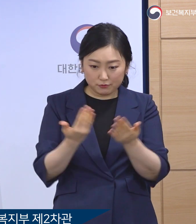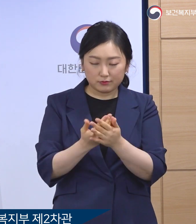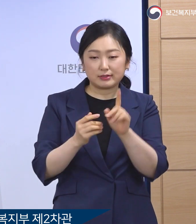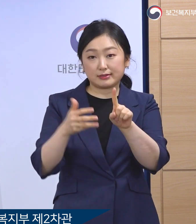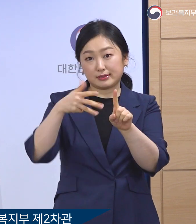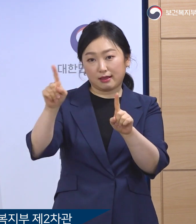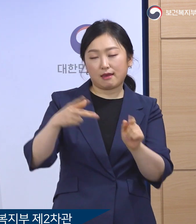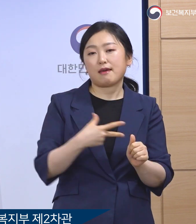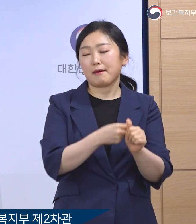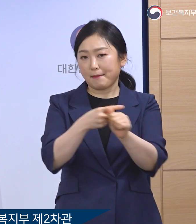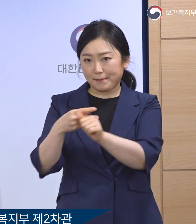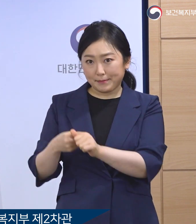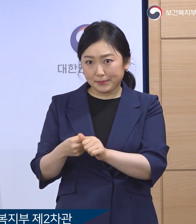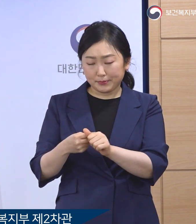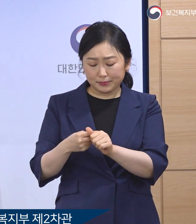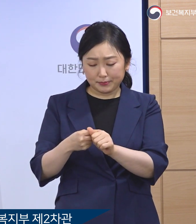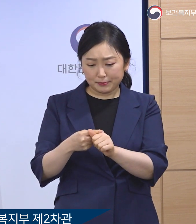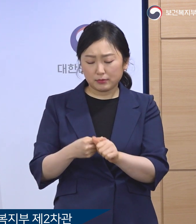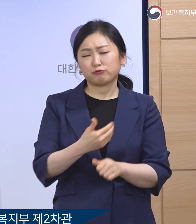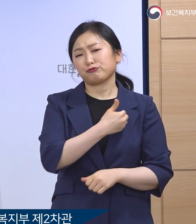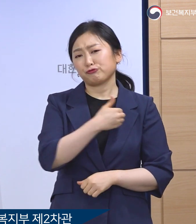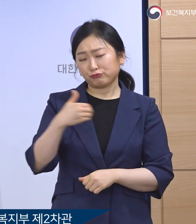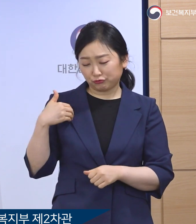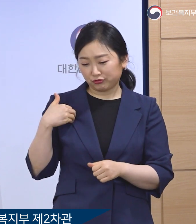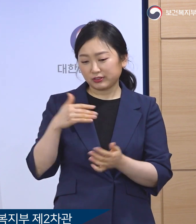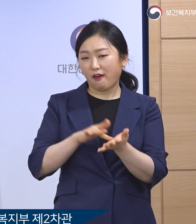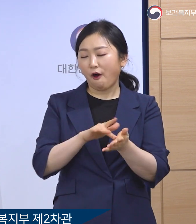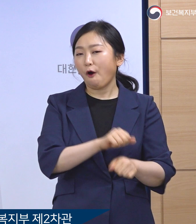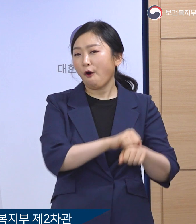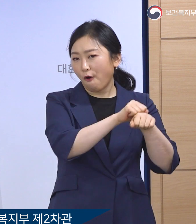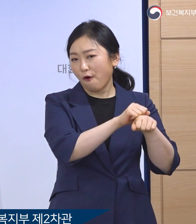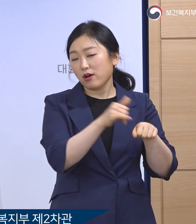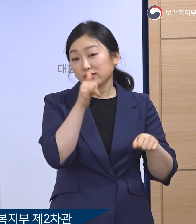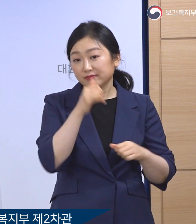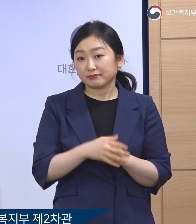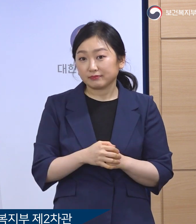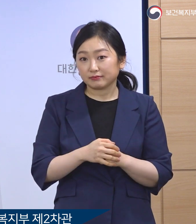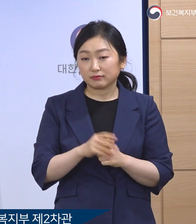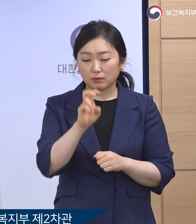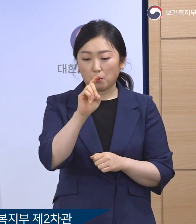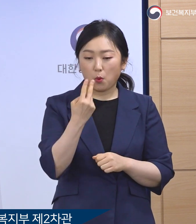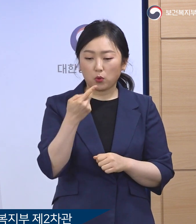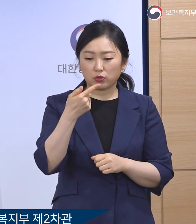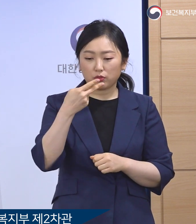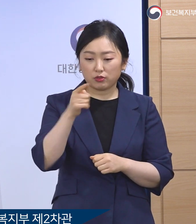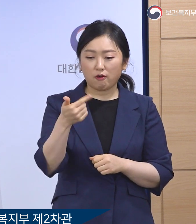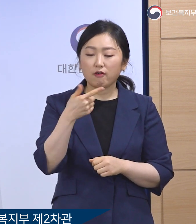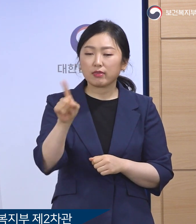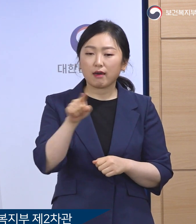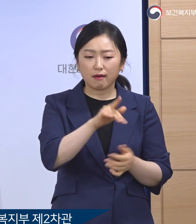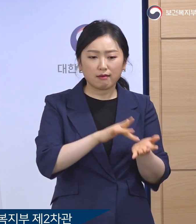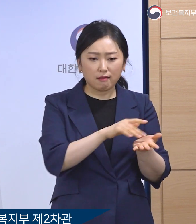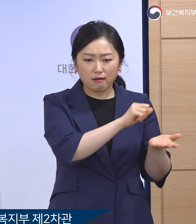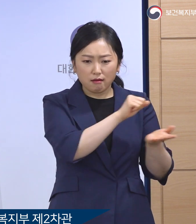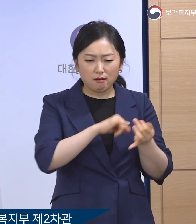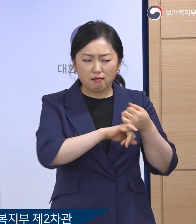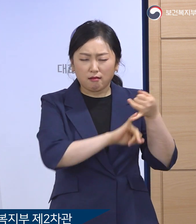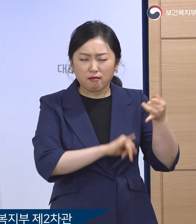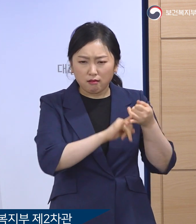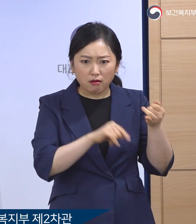접종을 마치는 데 충분할 것으로 생각합니다. 당초 모더나 백신 수급의 불확실성을